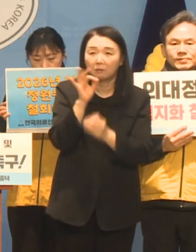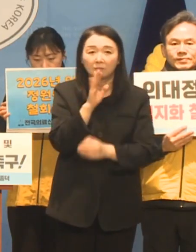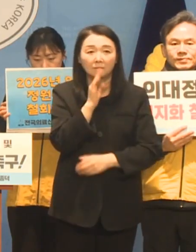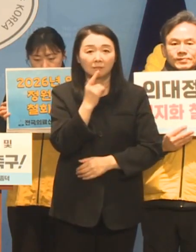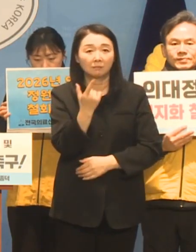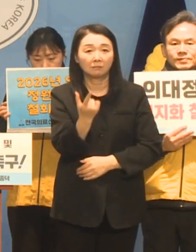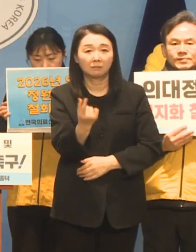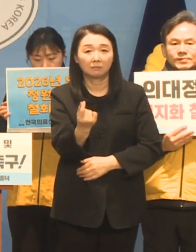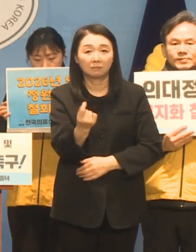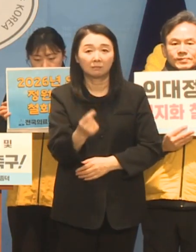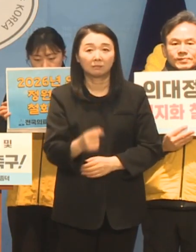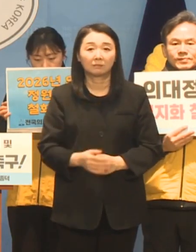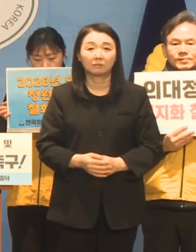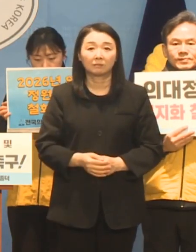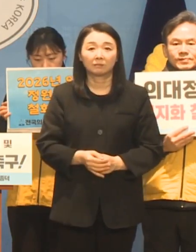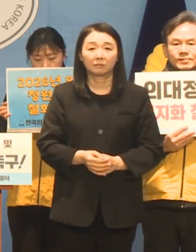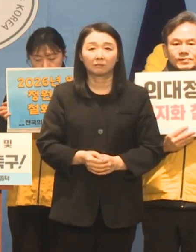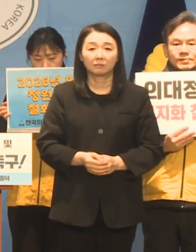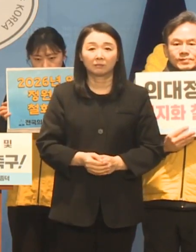아닙니까? 네.